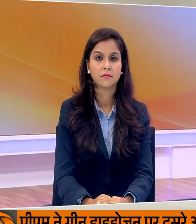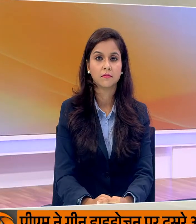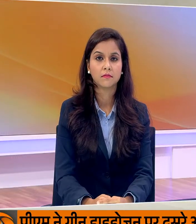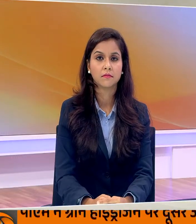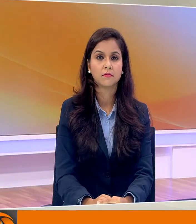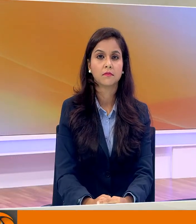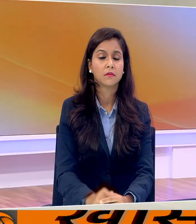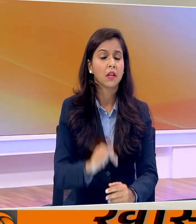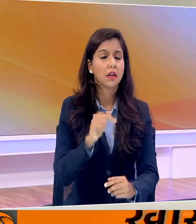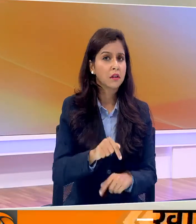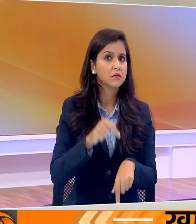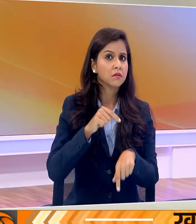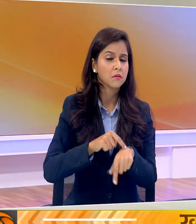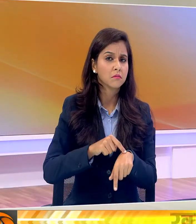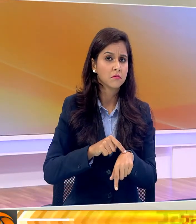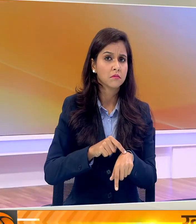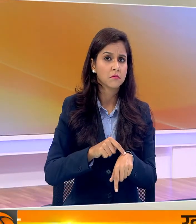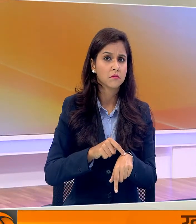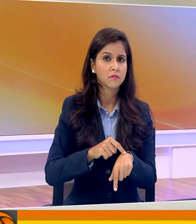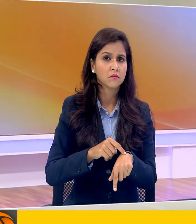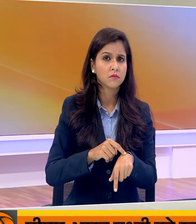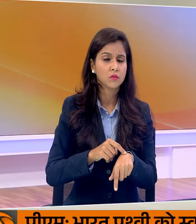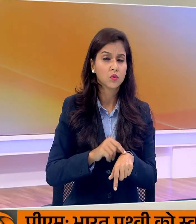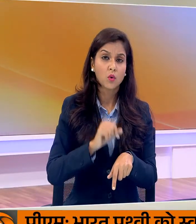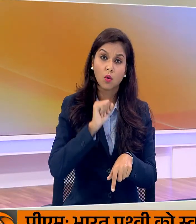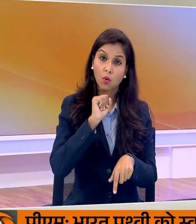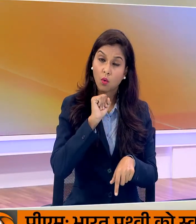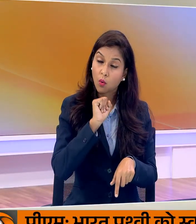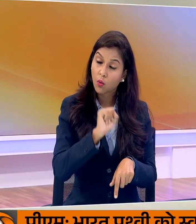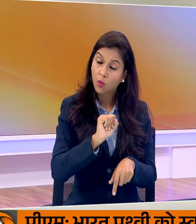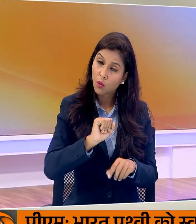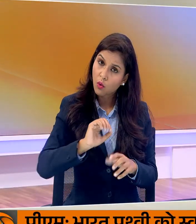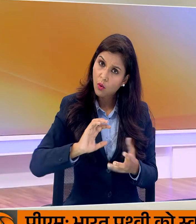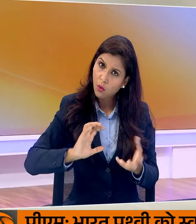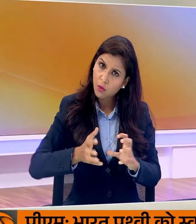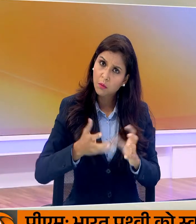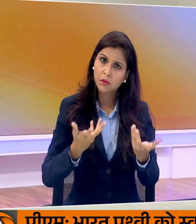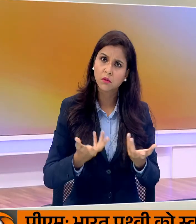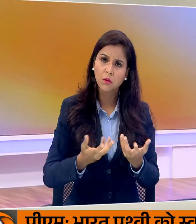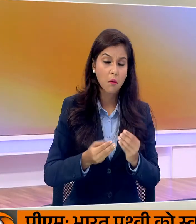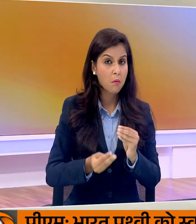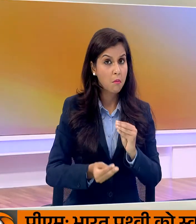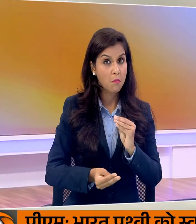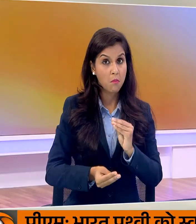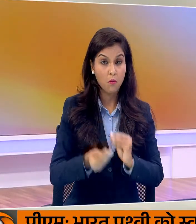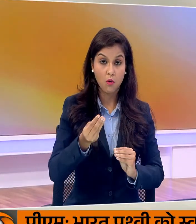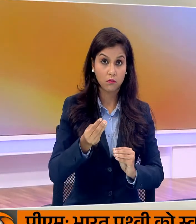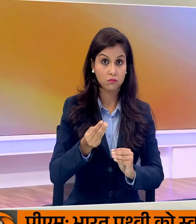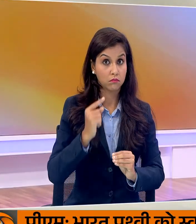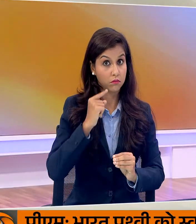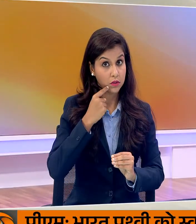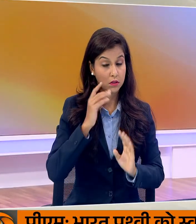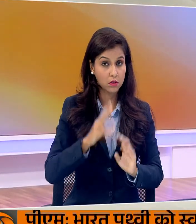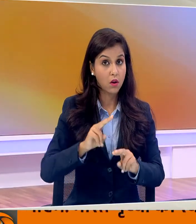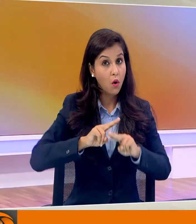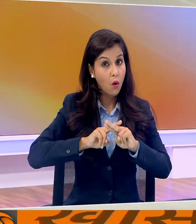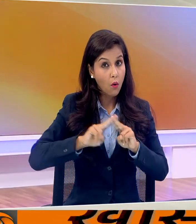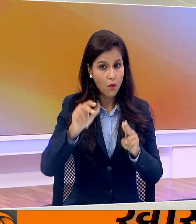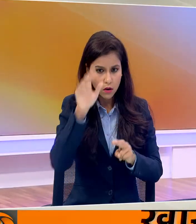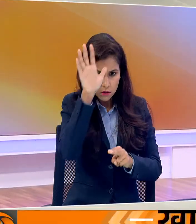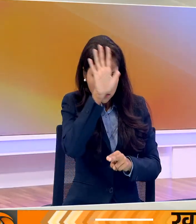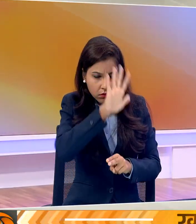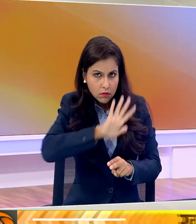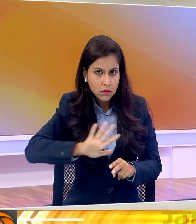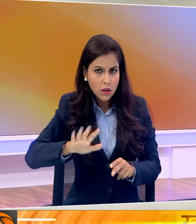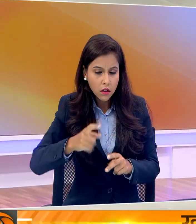इस बार जो हुआ है वो अपने आप में बहुत गंभीर और पूरे देश के लिए विचारणीय है।